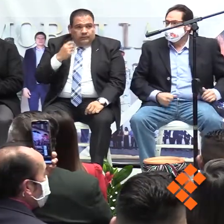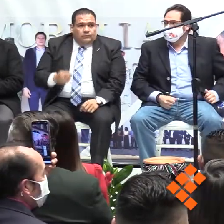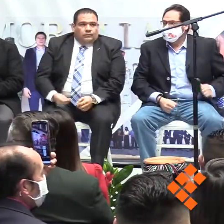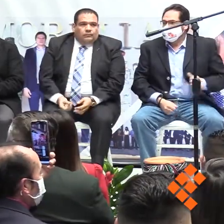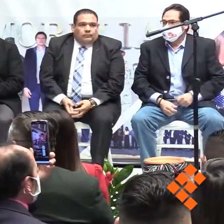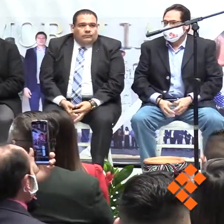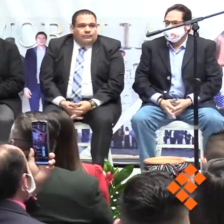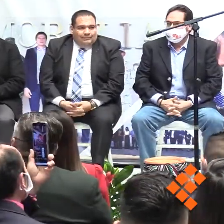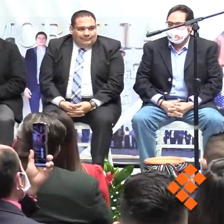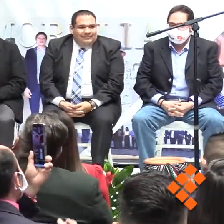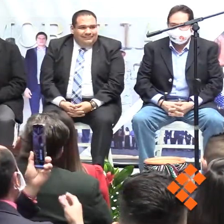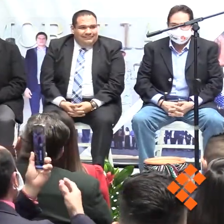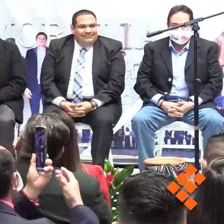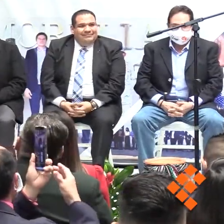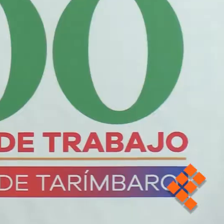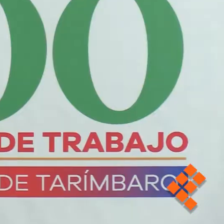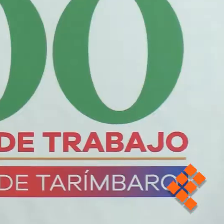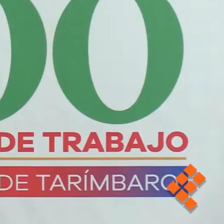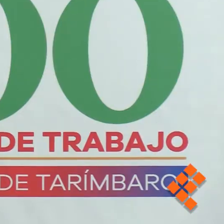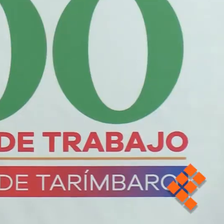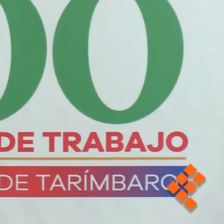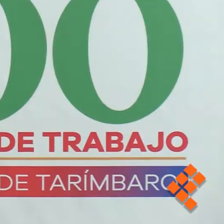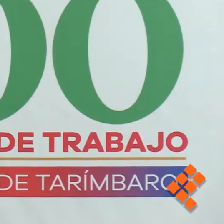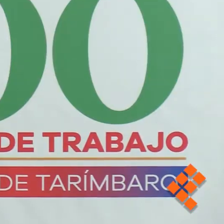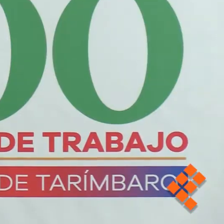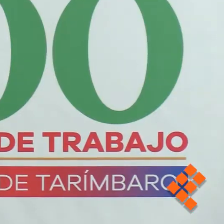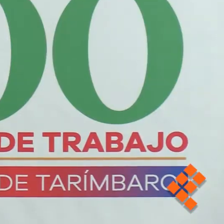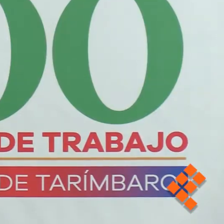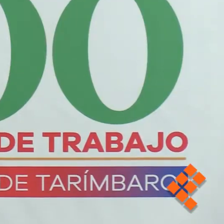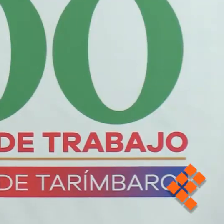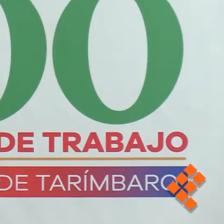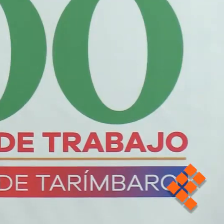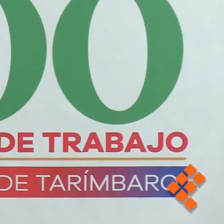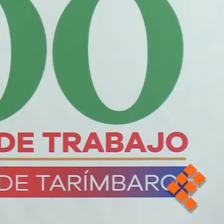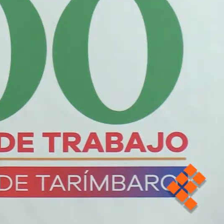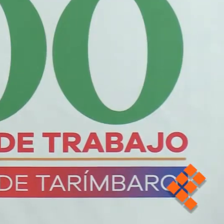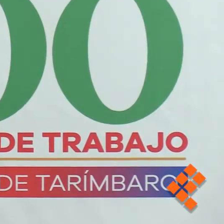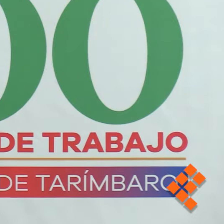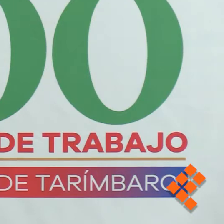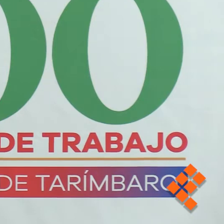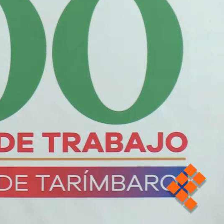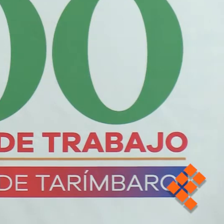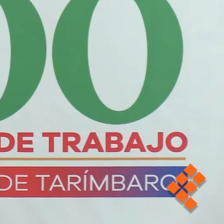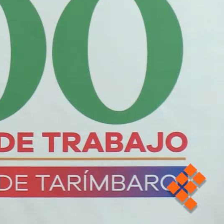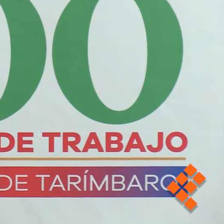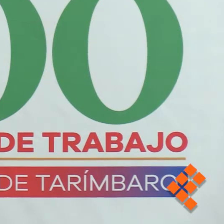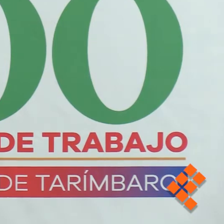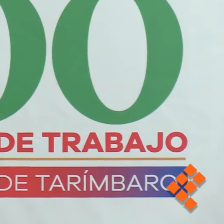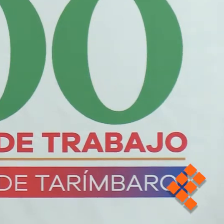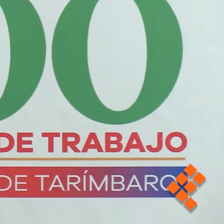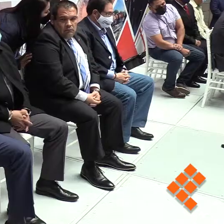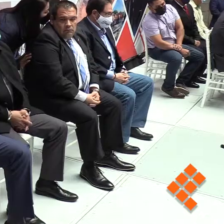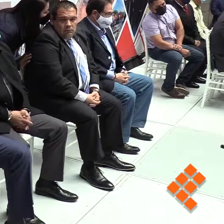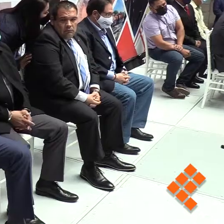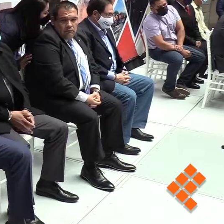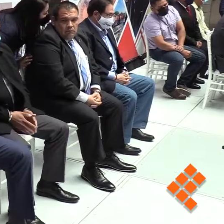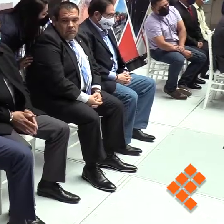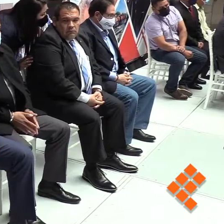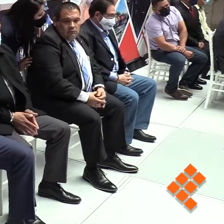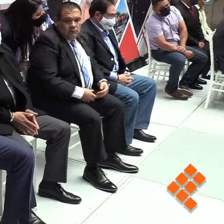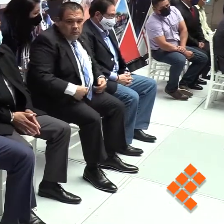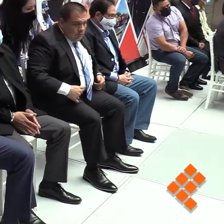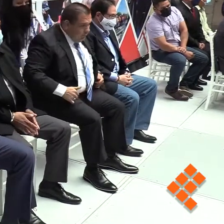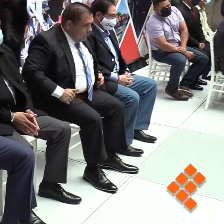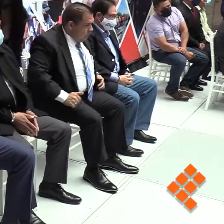enlistó la serie de apoyos que se han otorgado en materia social, consistentes en despensas, sillas de ruedas, incentivos financieros, registro